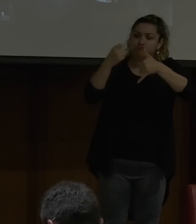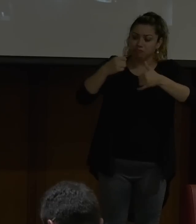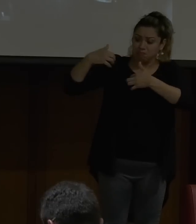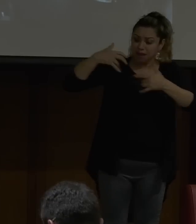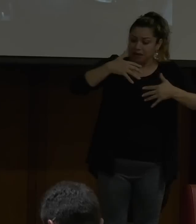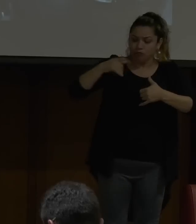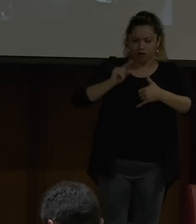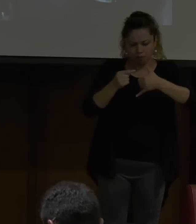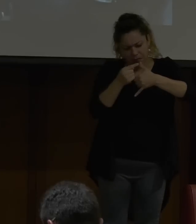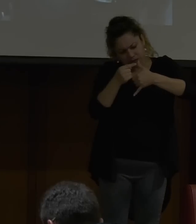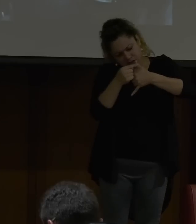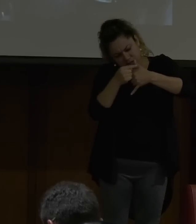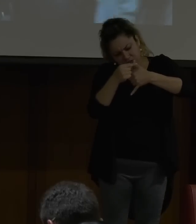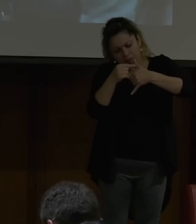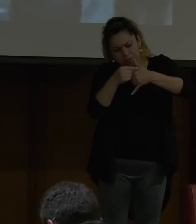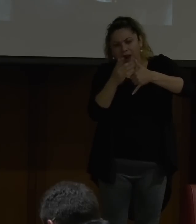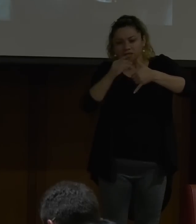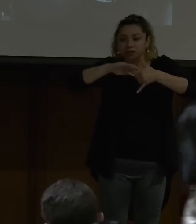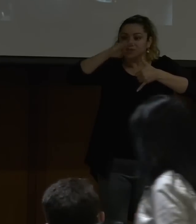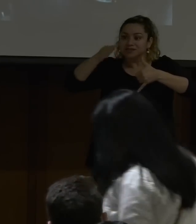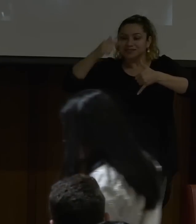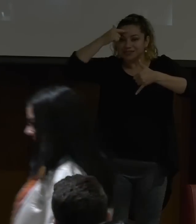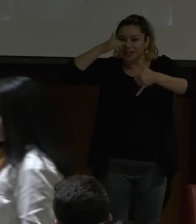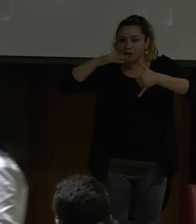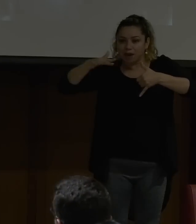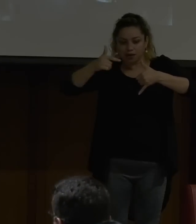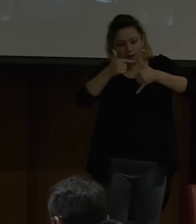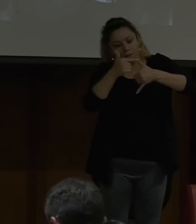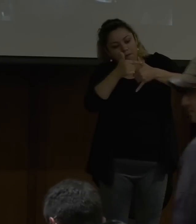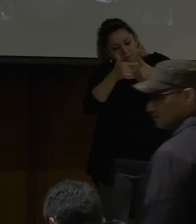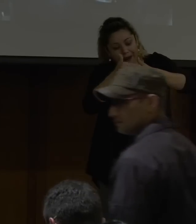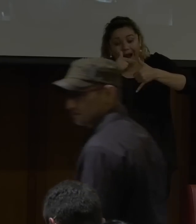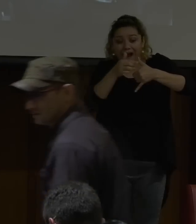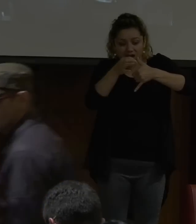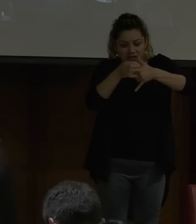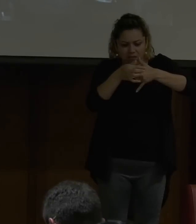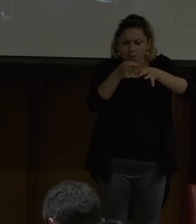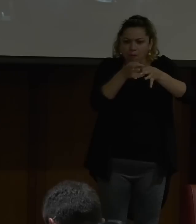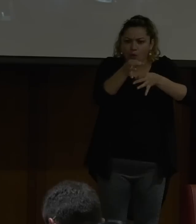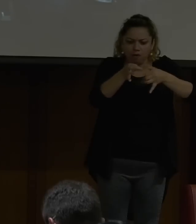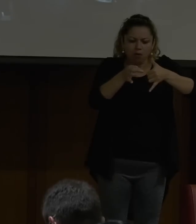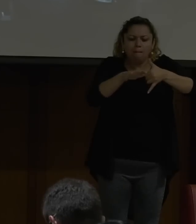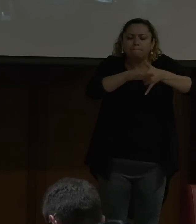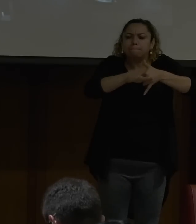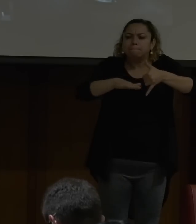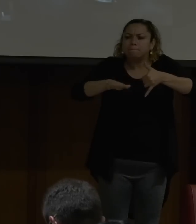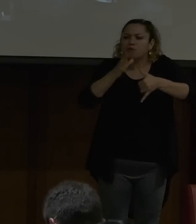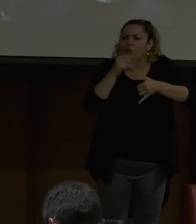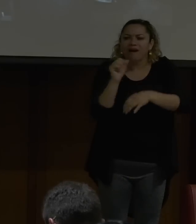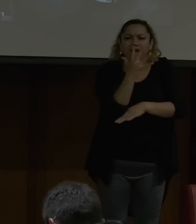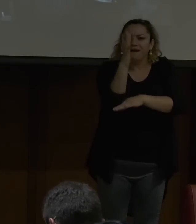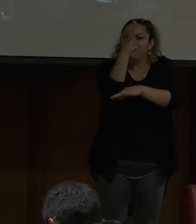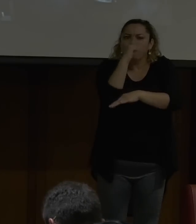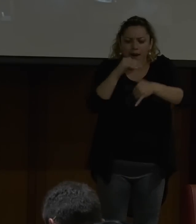del Valle de Upar, a los pies de la Sierra Nevada. Es una región, por tanto, que no alcanza a ser del todo agreste. Abel